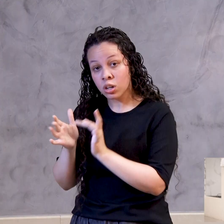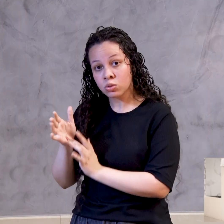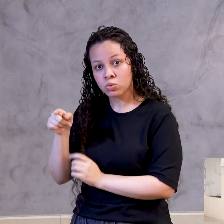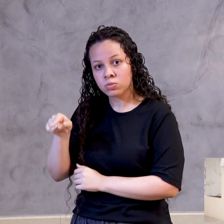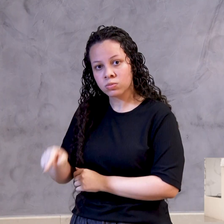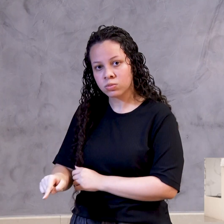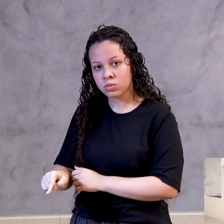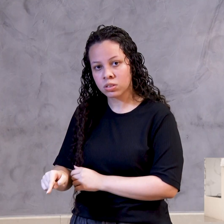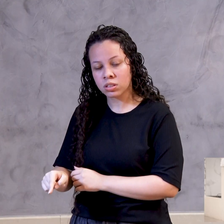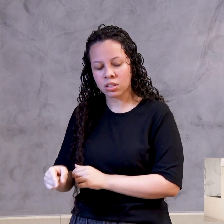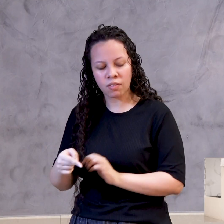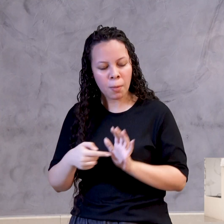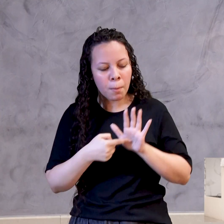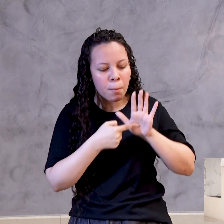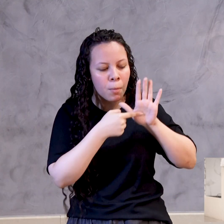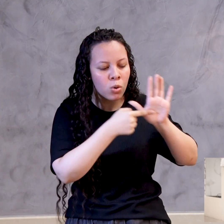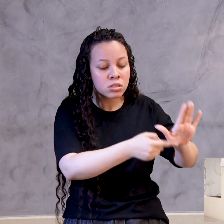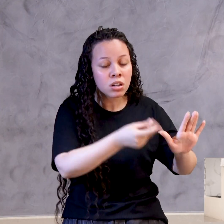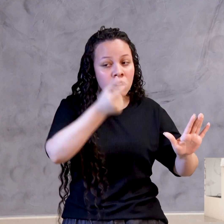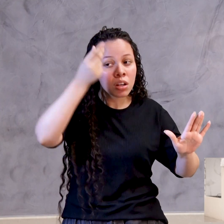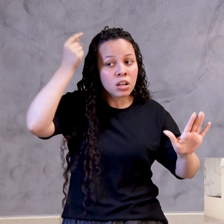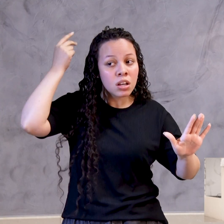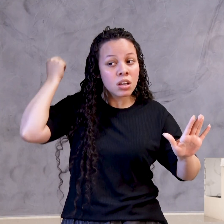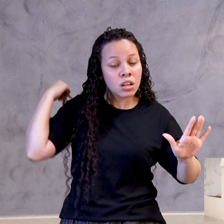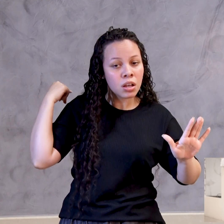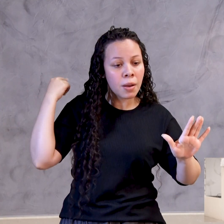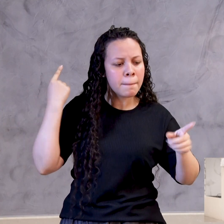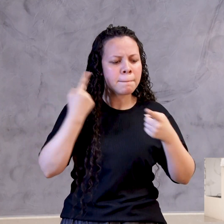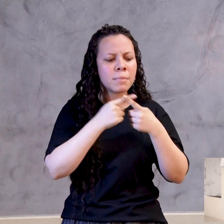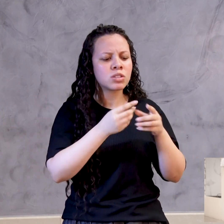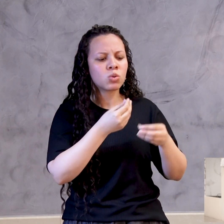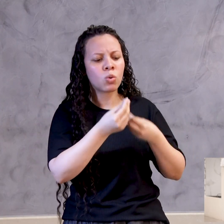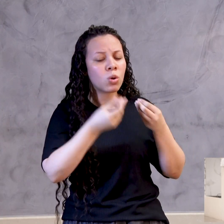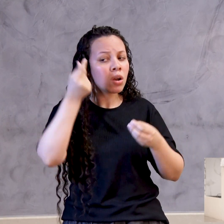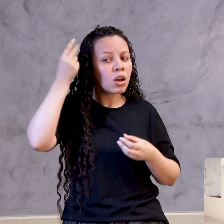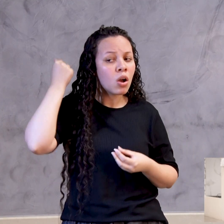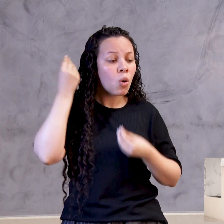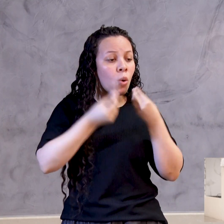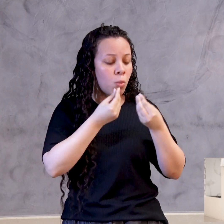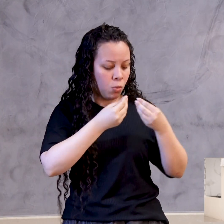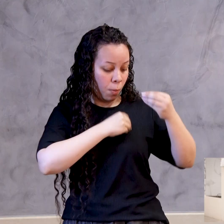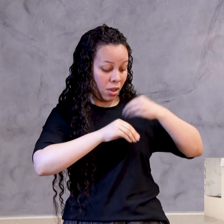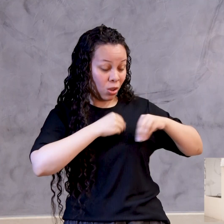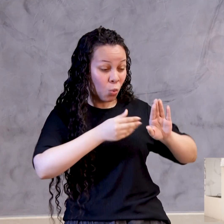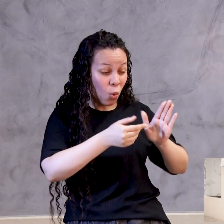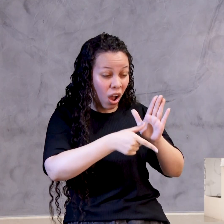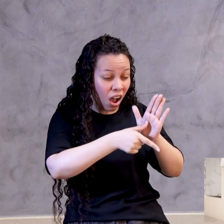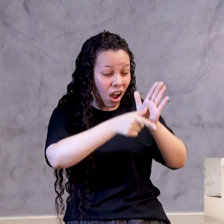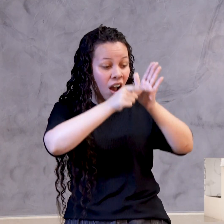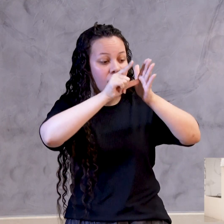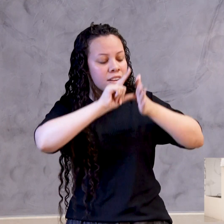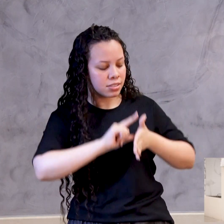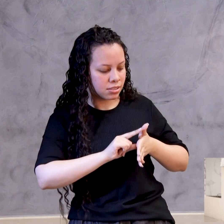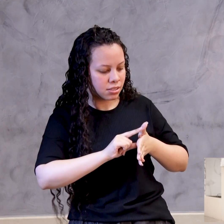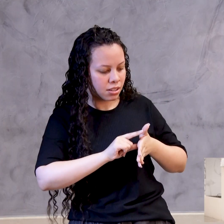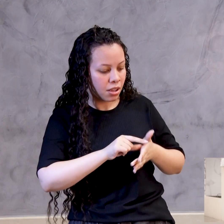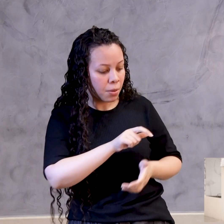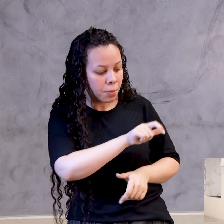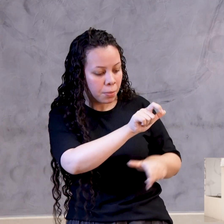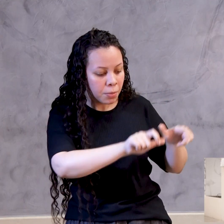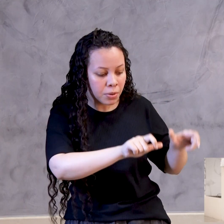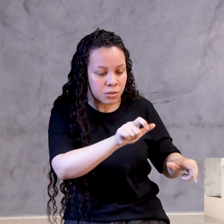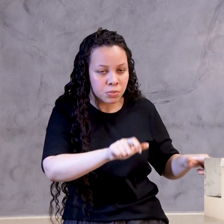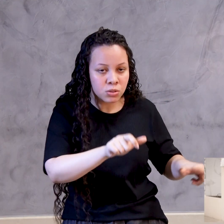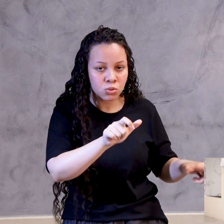levando os homens ao princípio. Qual princípio? A antes do pecado. Para quê? Para que os homens fossem o que São